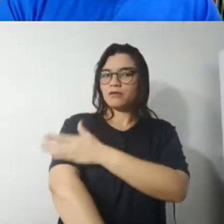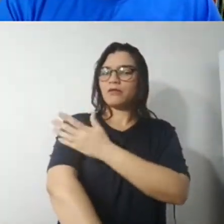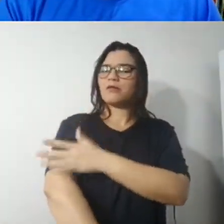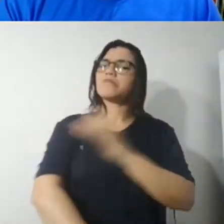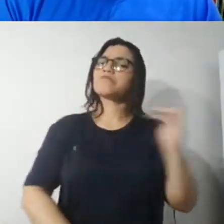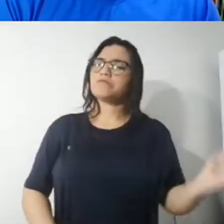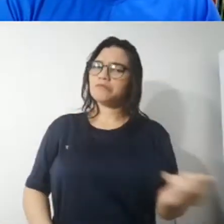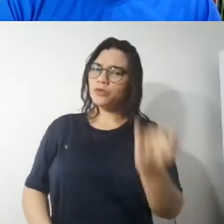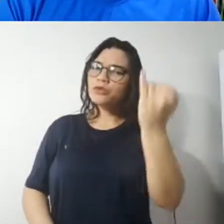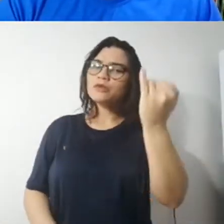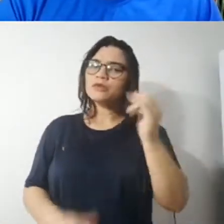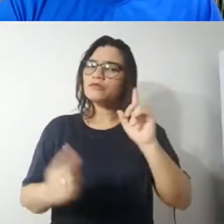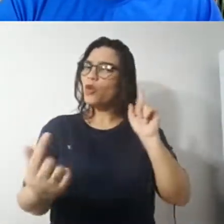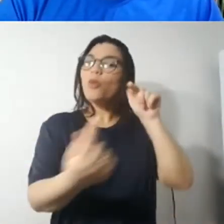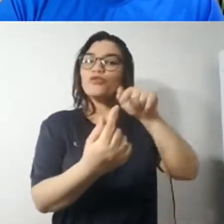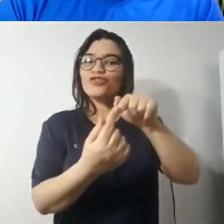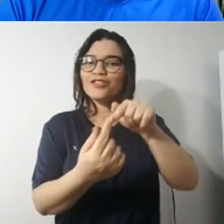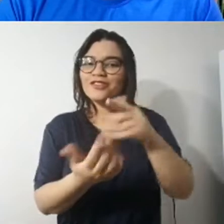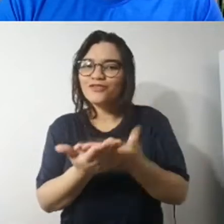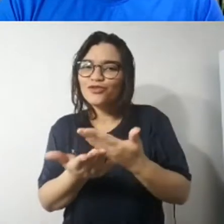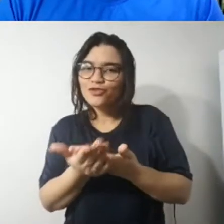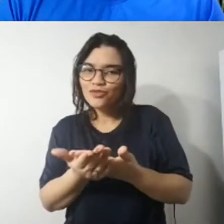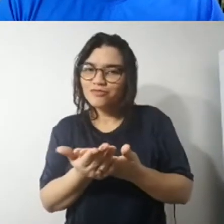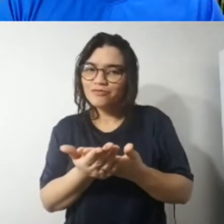objetivo durante esse período aqui, certo?